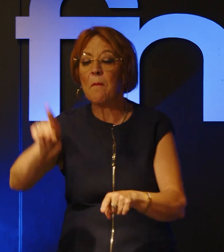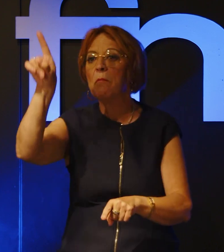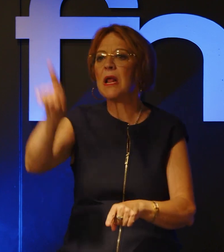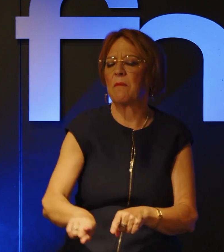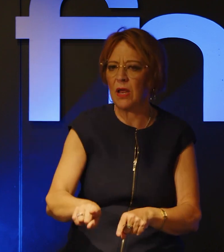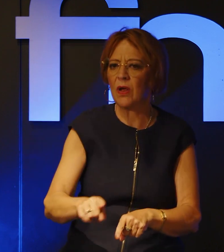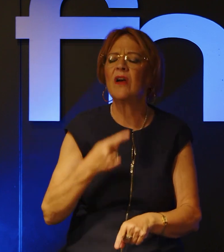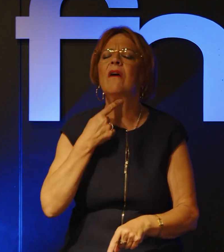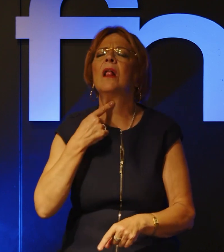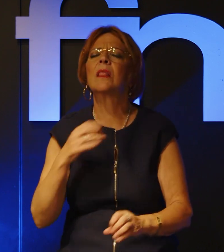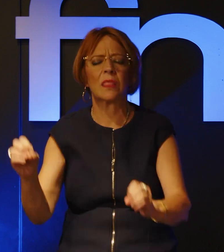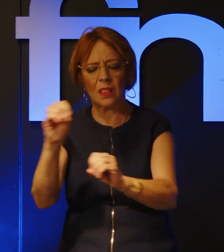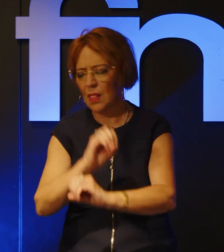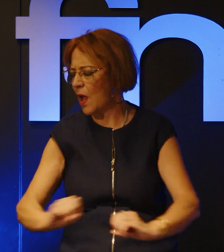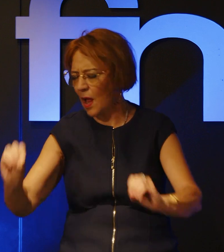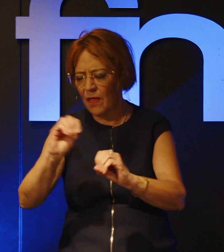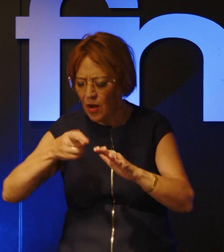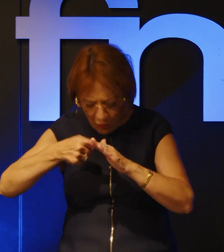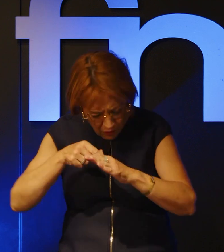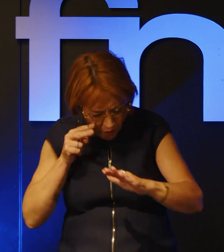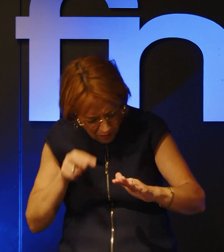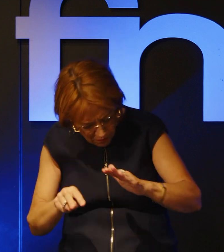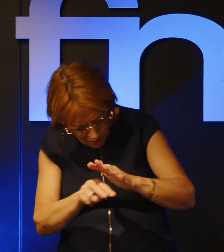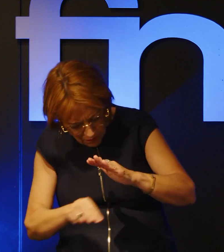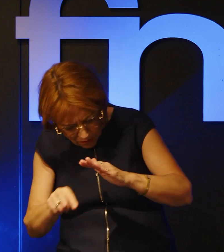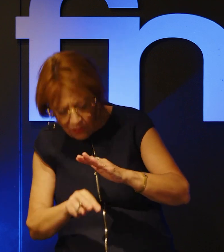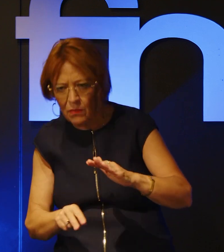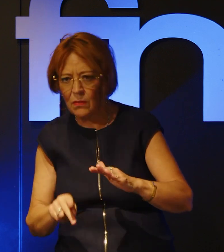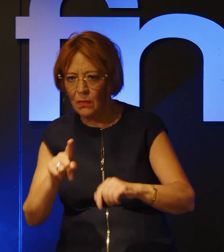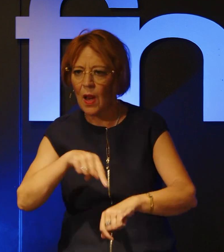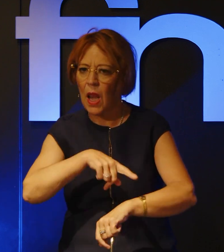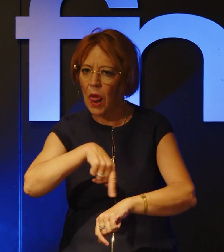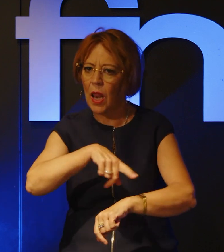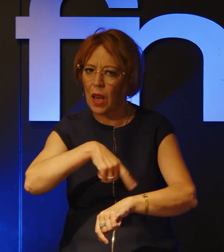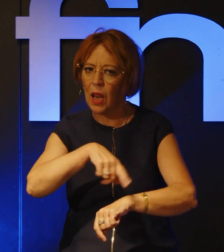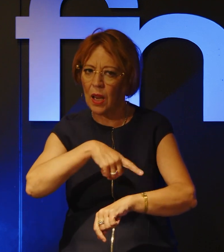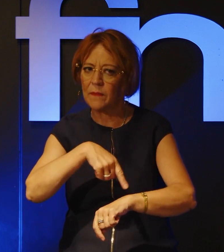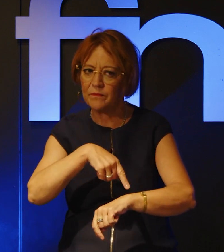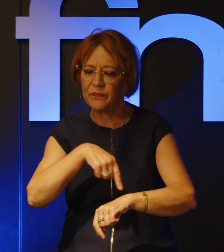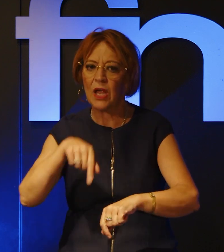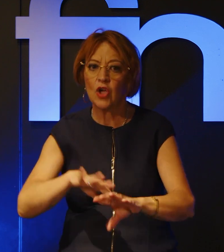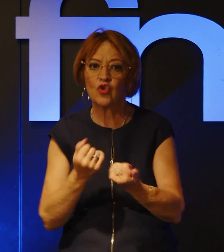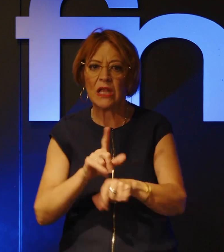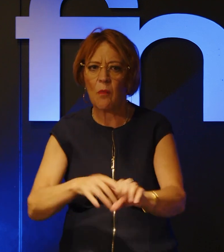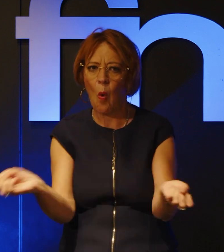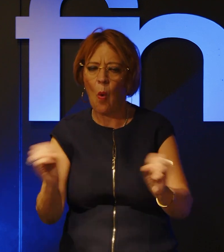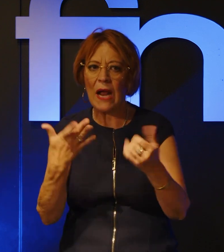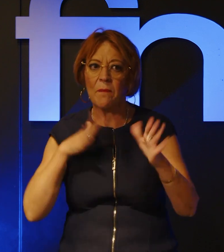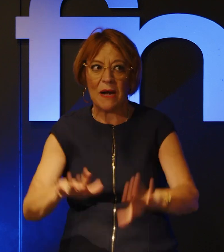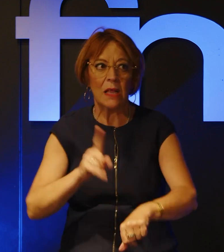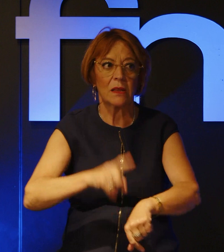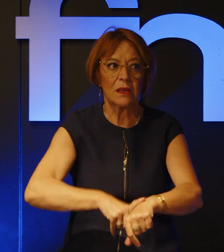vez sem vícios com profundidade e isso leva tempo e a sociedade de hoje vive sem tempo nesta sala queremos parar o